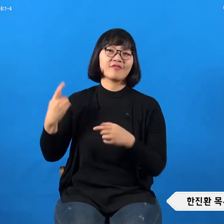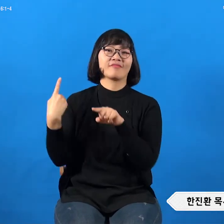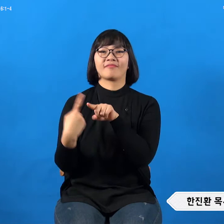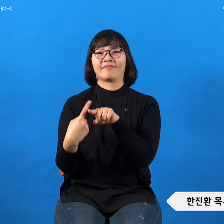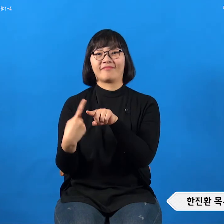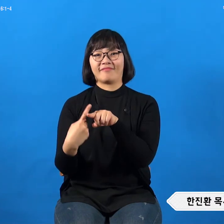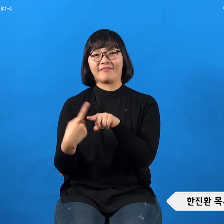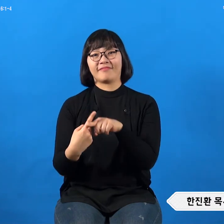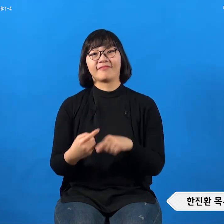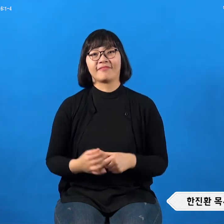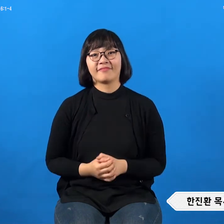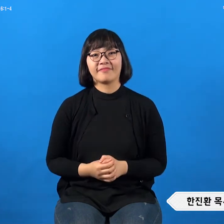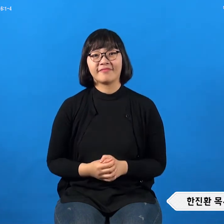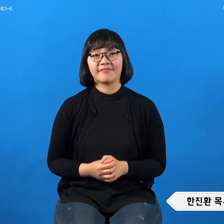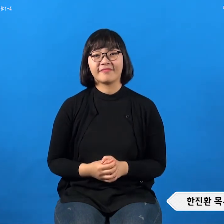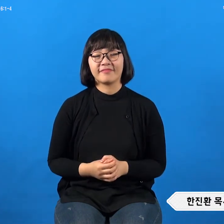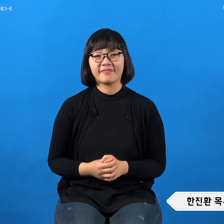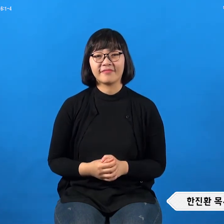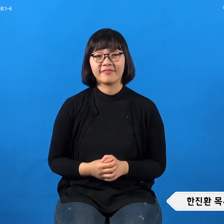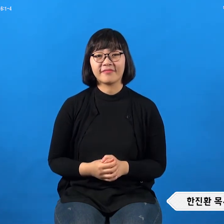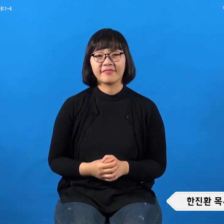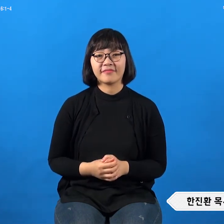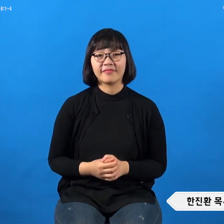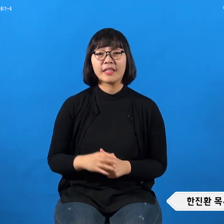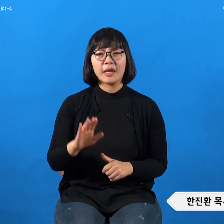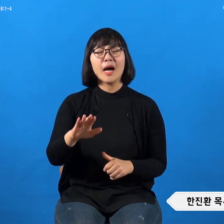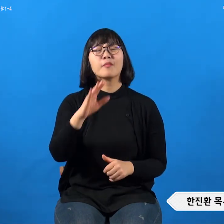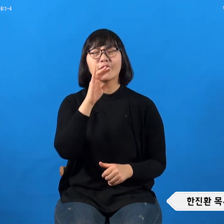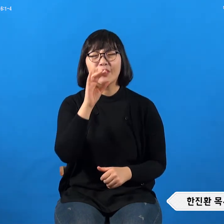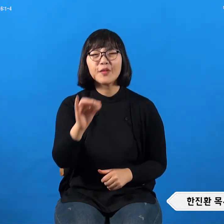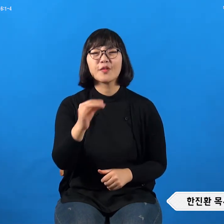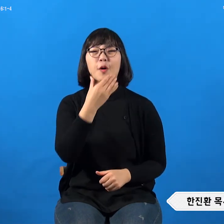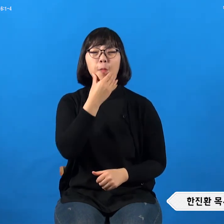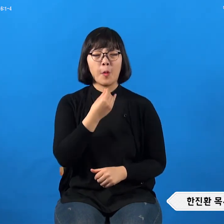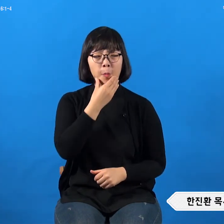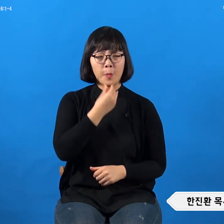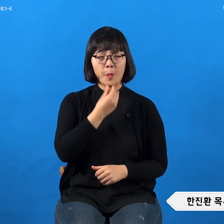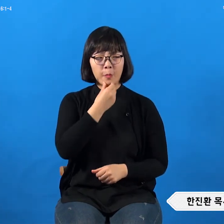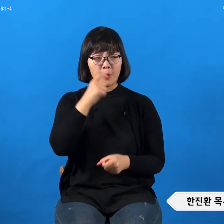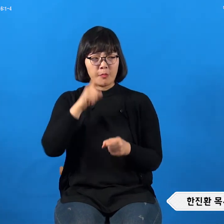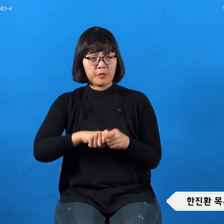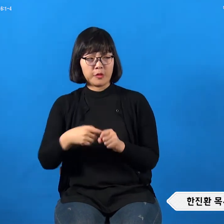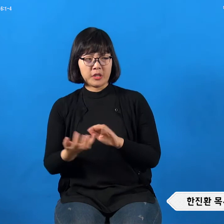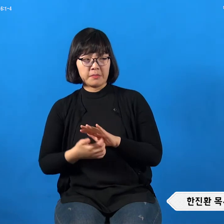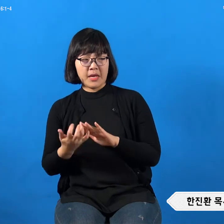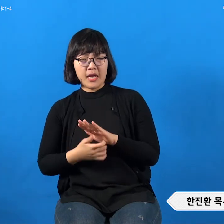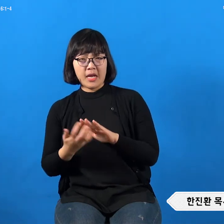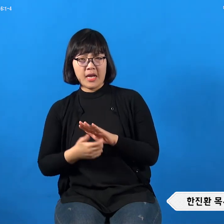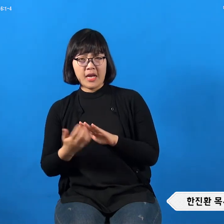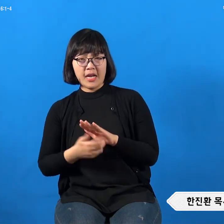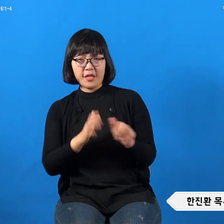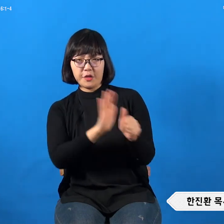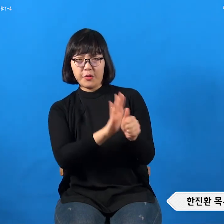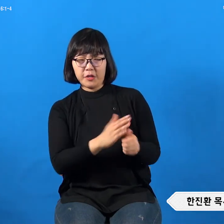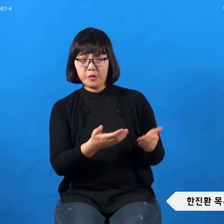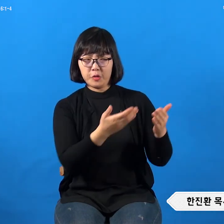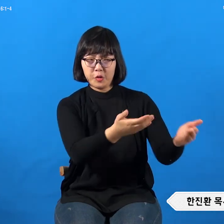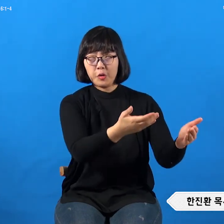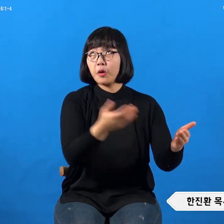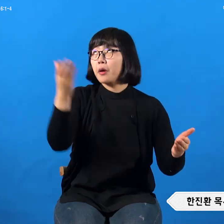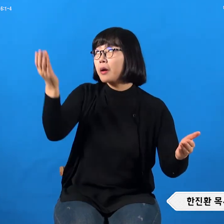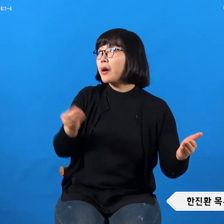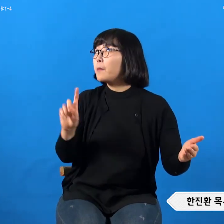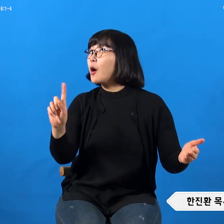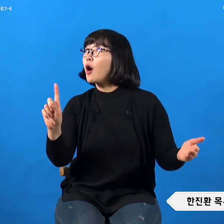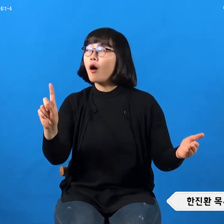물론 복 받을 것을 바라고 그걸 계산을 해서 연보를 하는 것은 잘못된 것이지요.